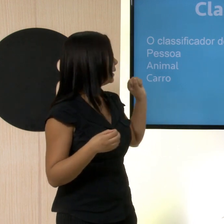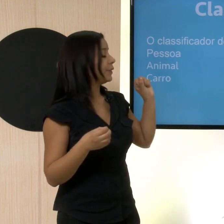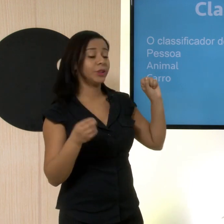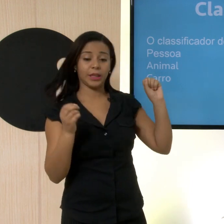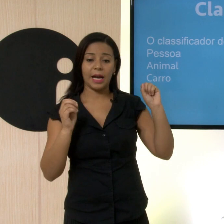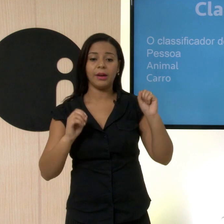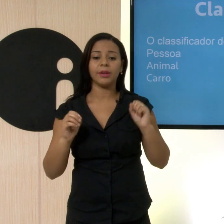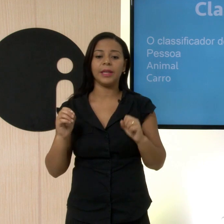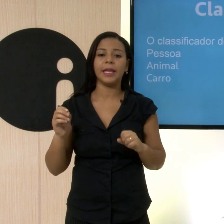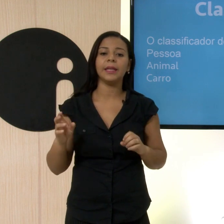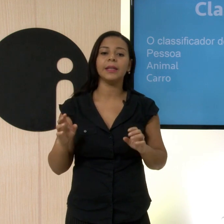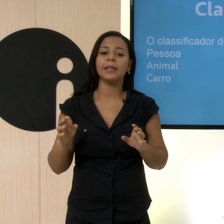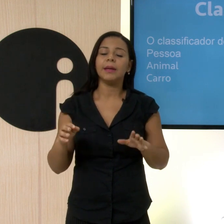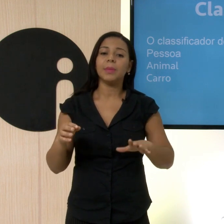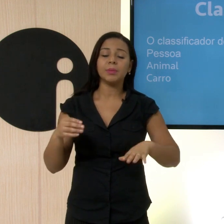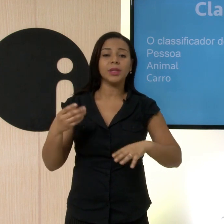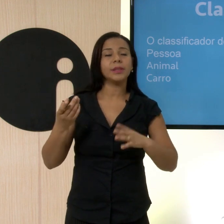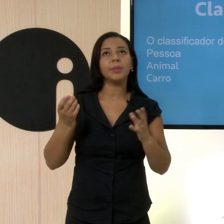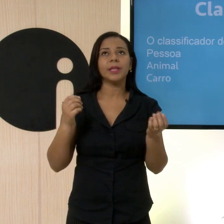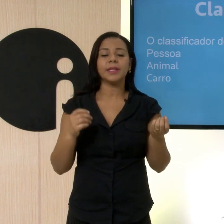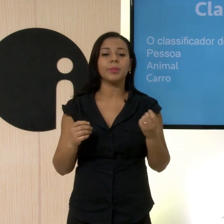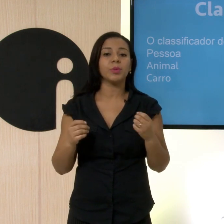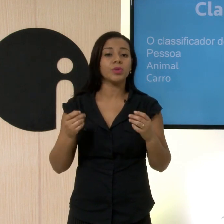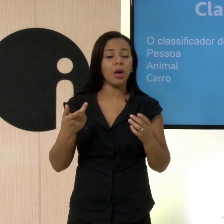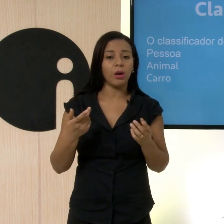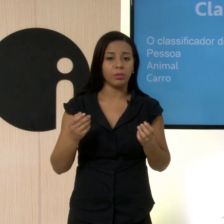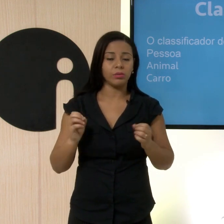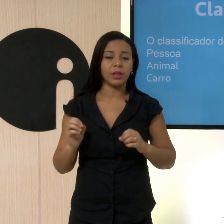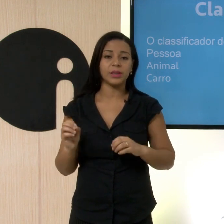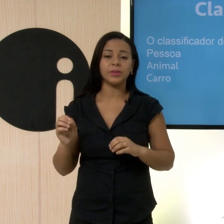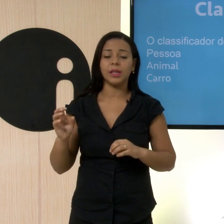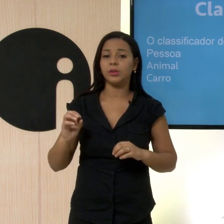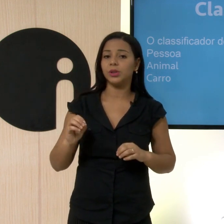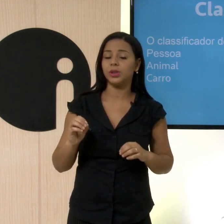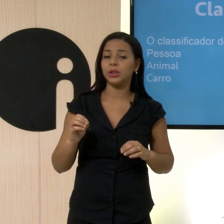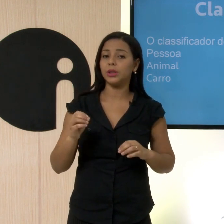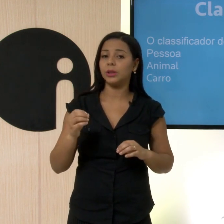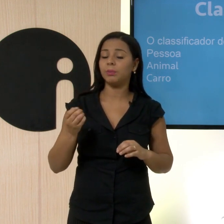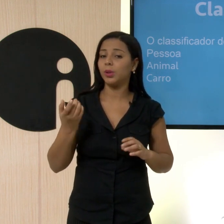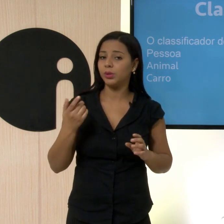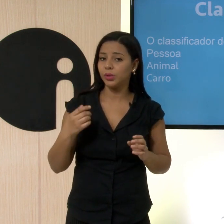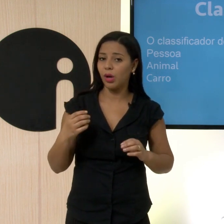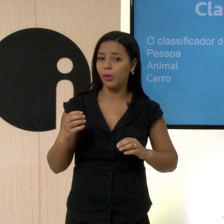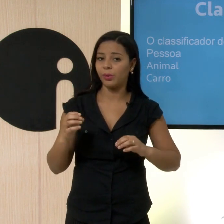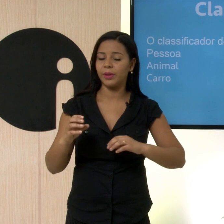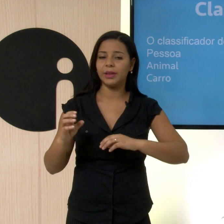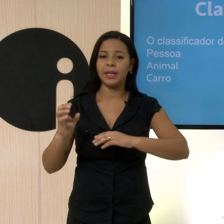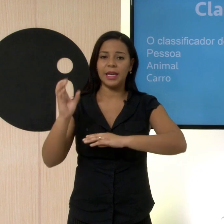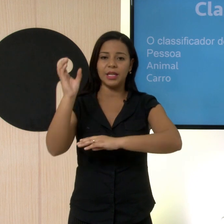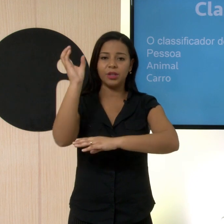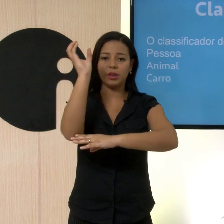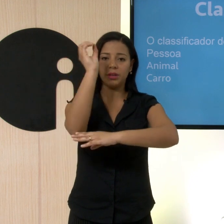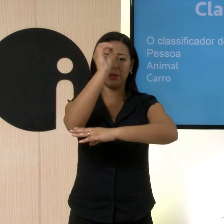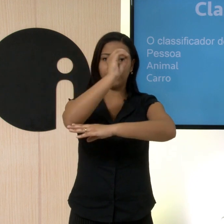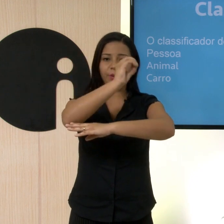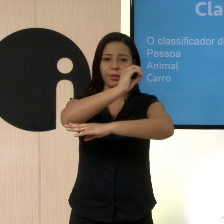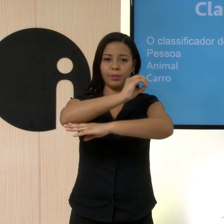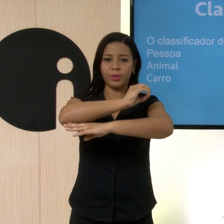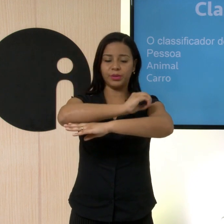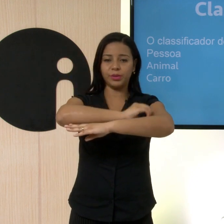de carro, ok? Mas pode ser, por exemplo, o sol, classificador de pôr do sol. Este é pôr do